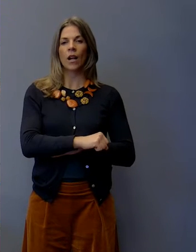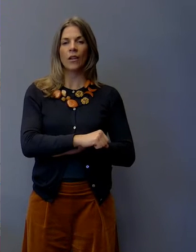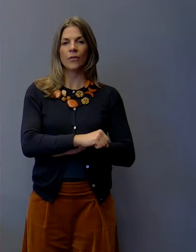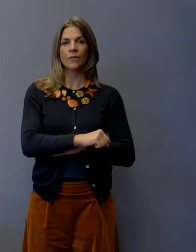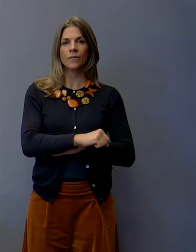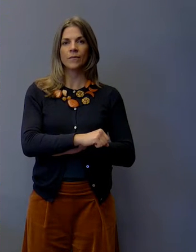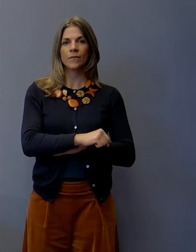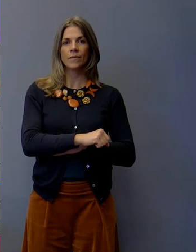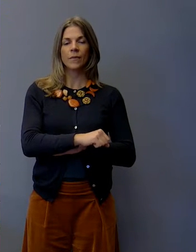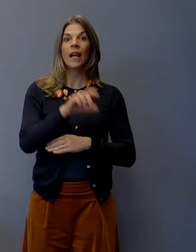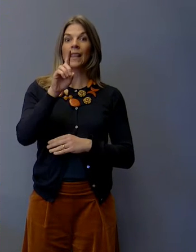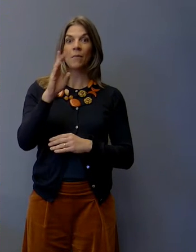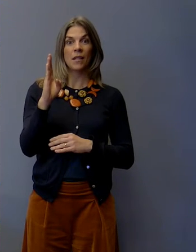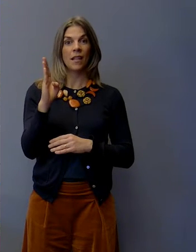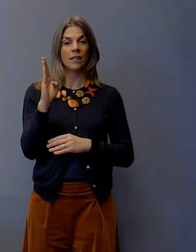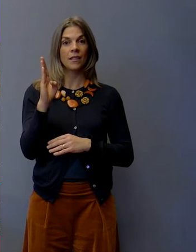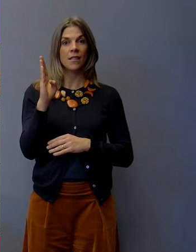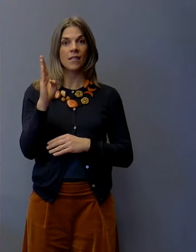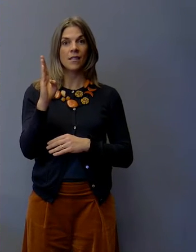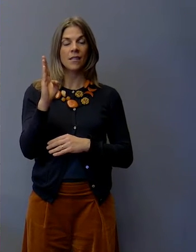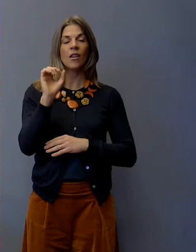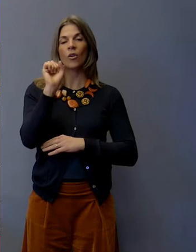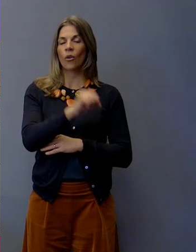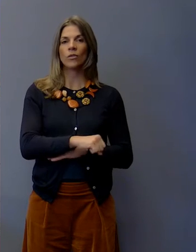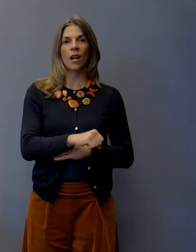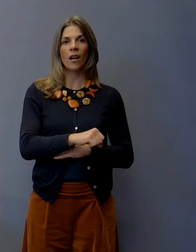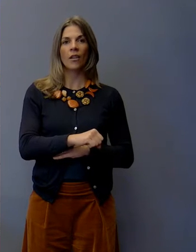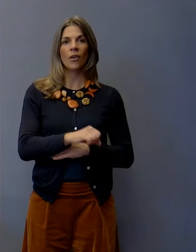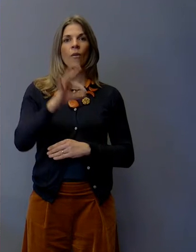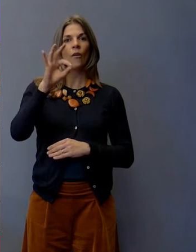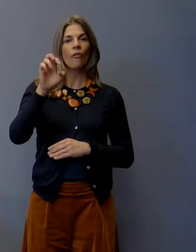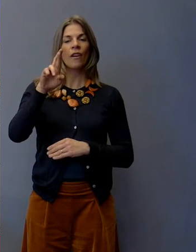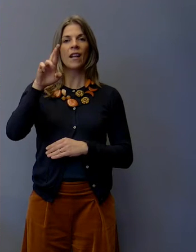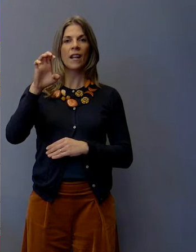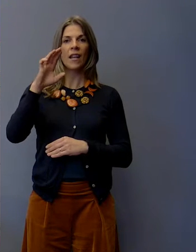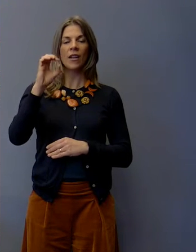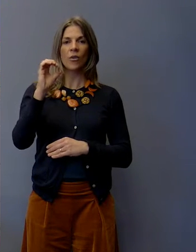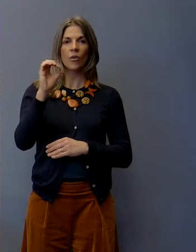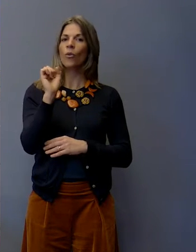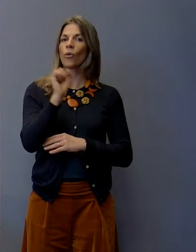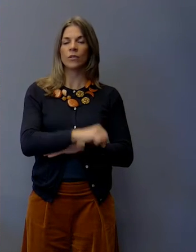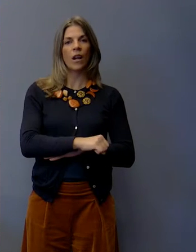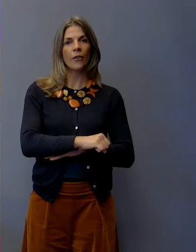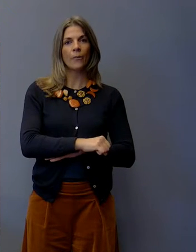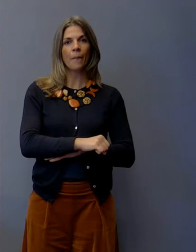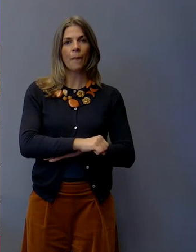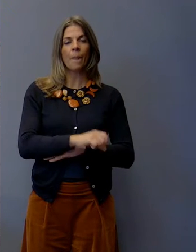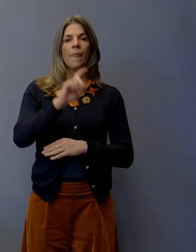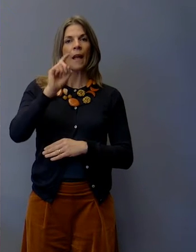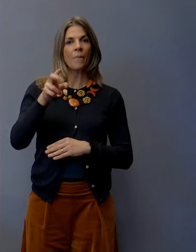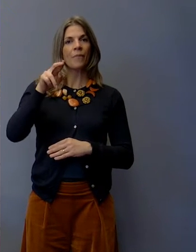consigliere de benedictis maio consigliere ferrero contrario consigliere